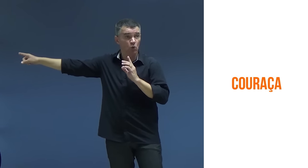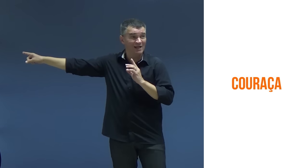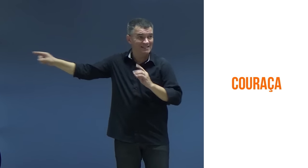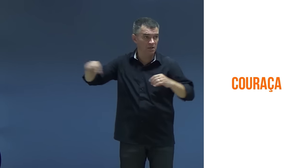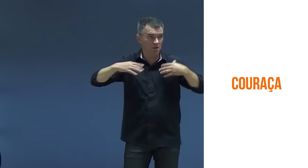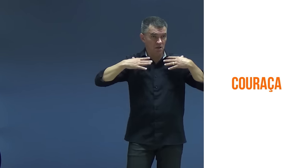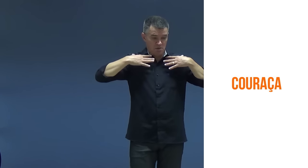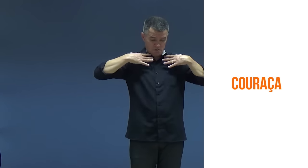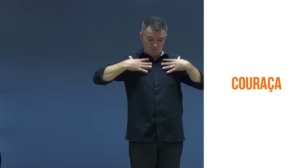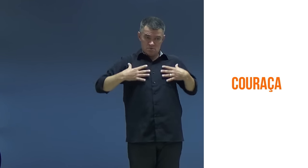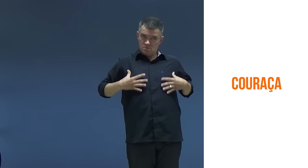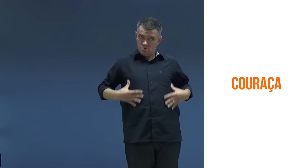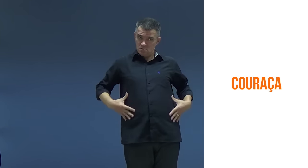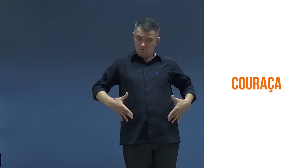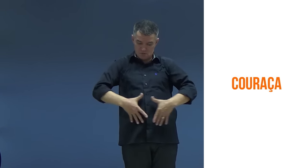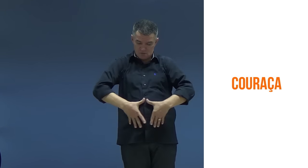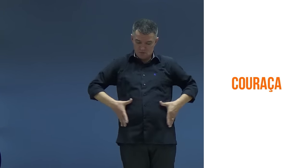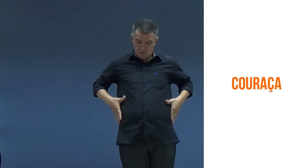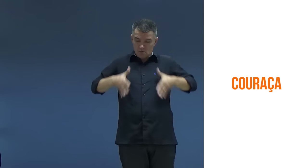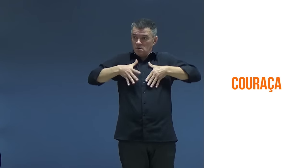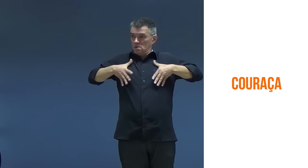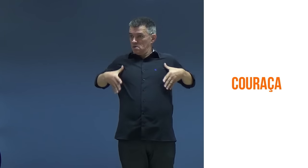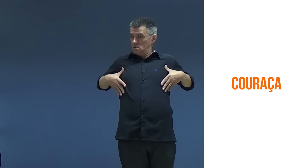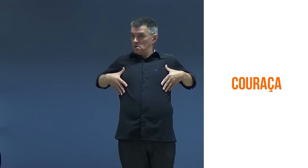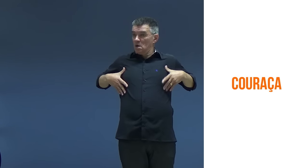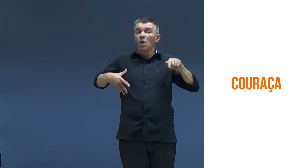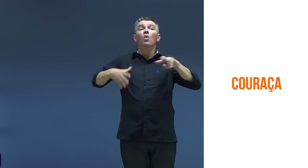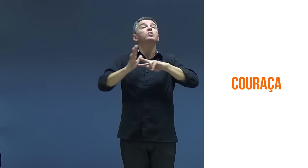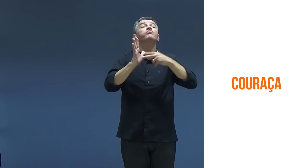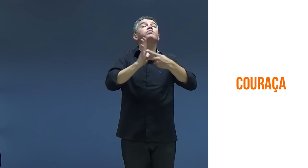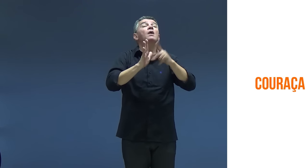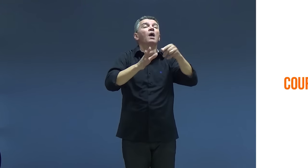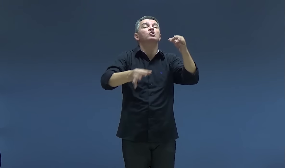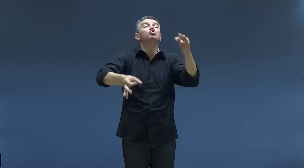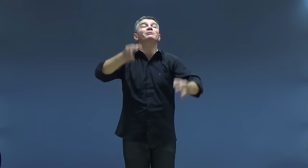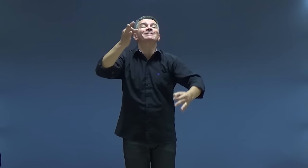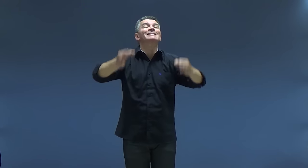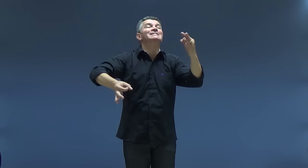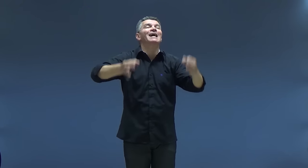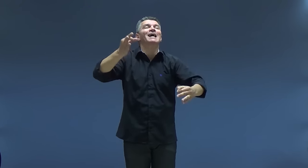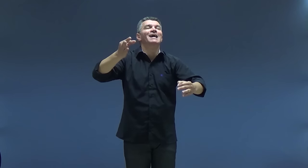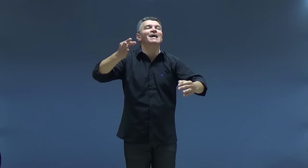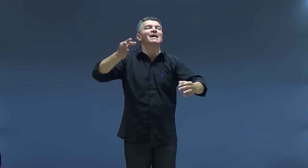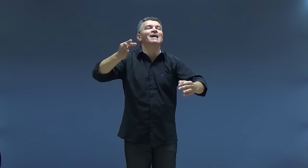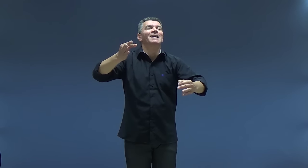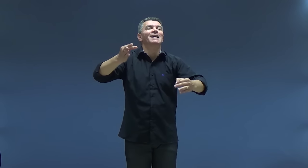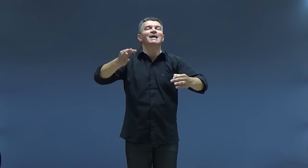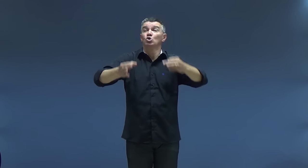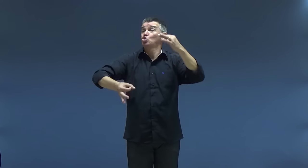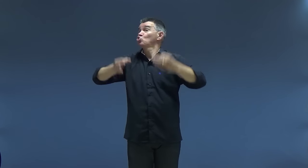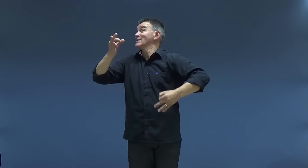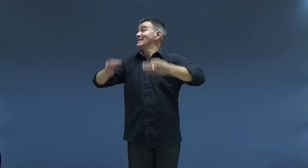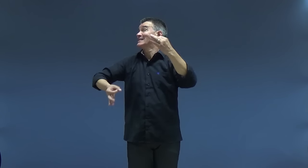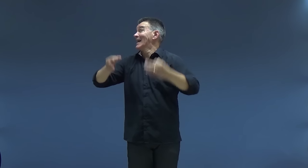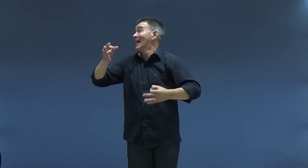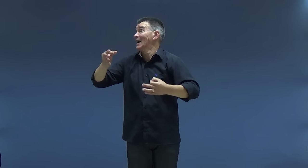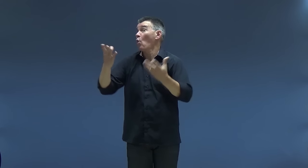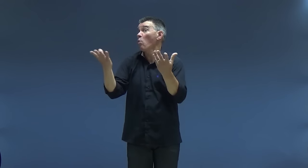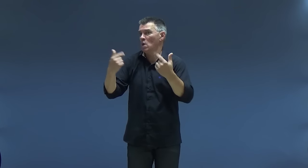Conhece a palavra? A couraça, né? Que significa justiça. É a